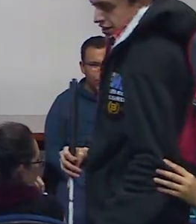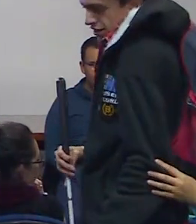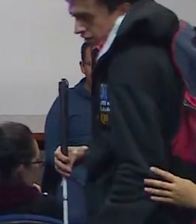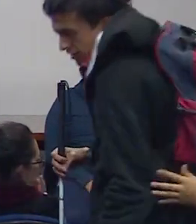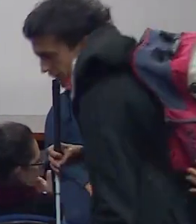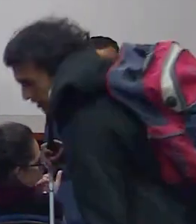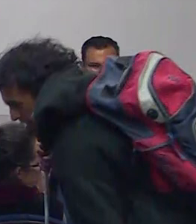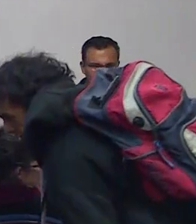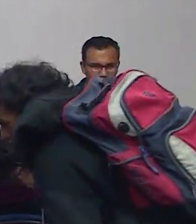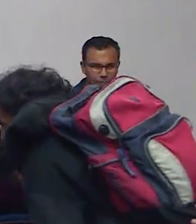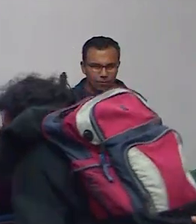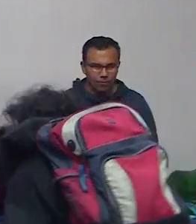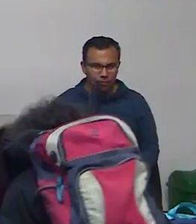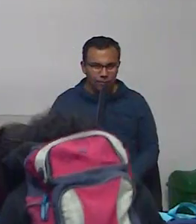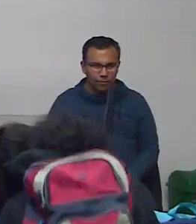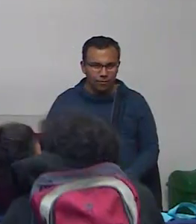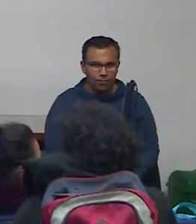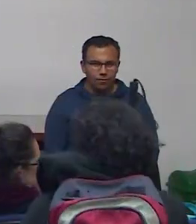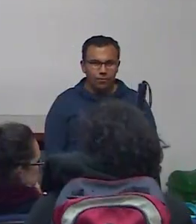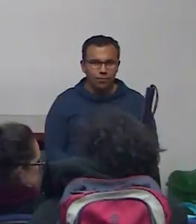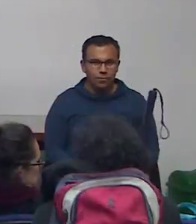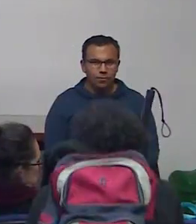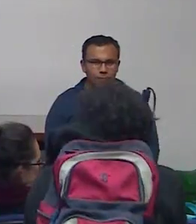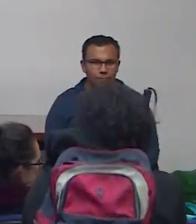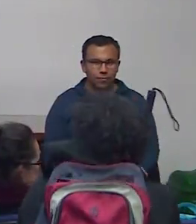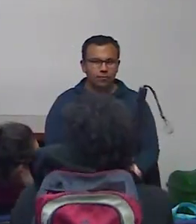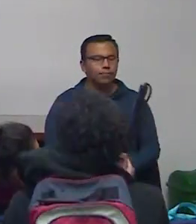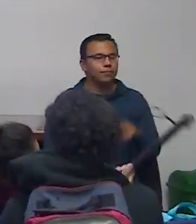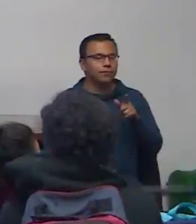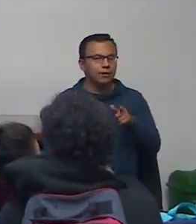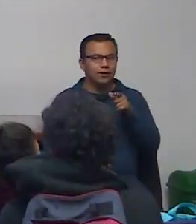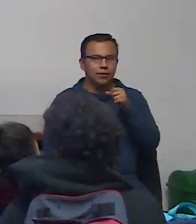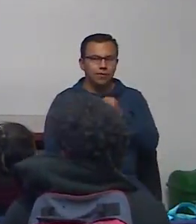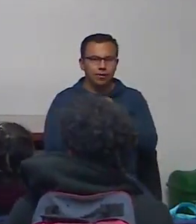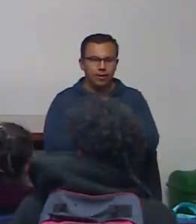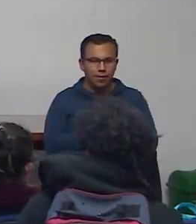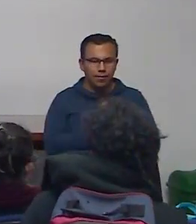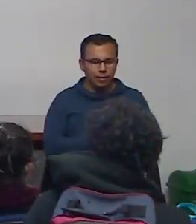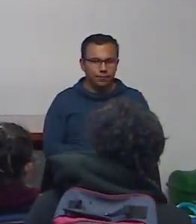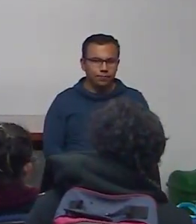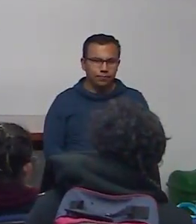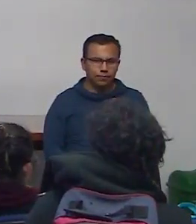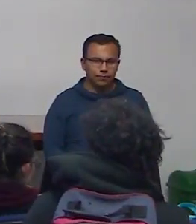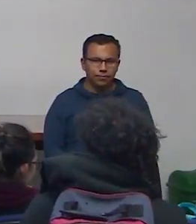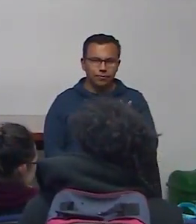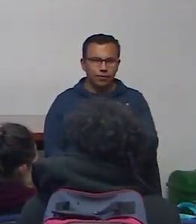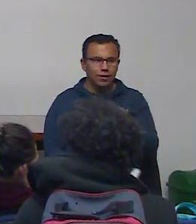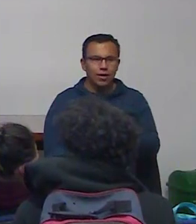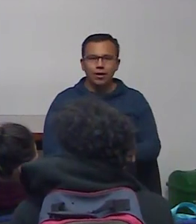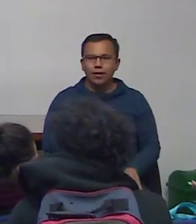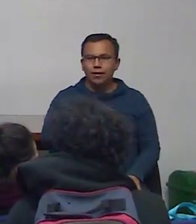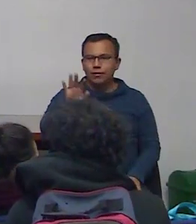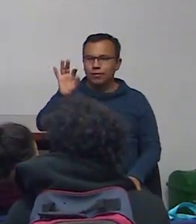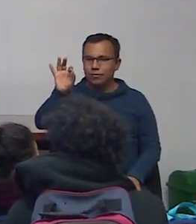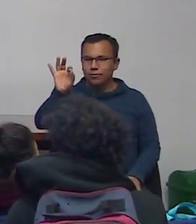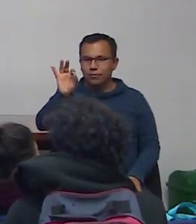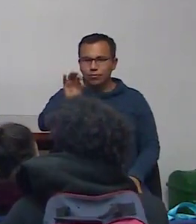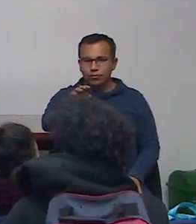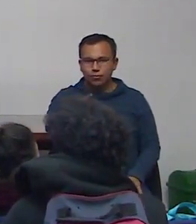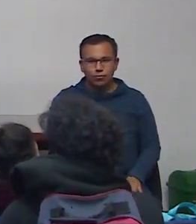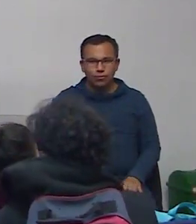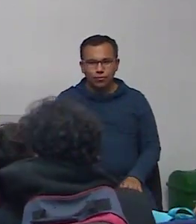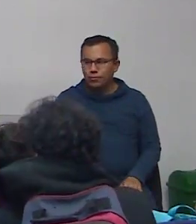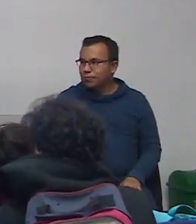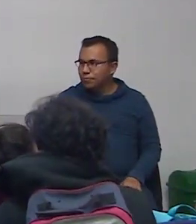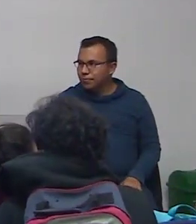entonces retomo lo que estaba contándoles entonces eh este tema del Ritmo cierto Entonces lo empiezo a incorporar en el trabajo que